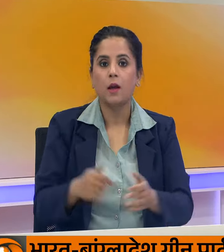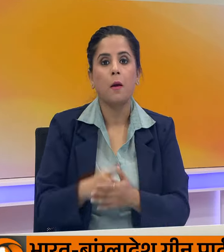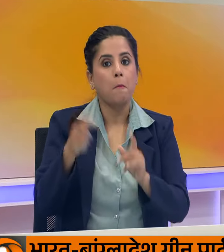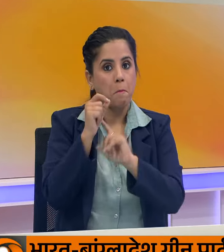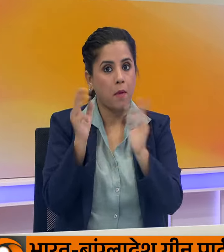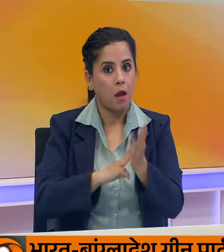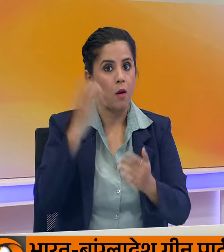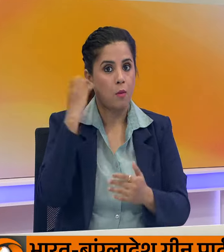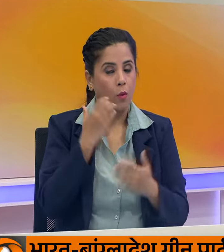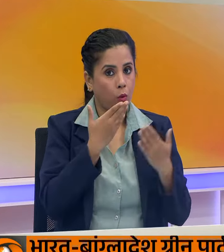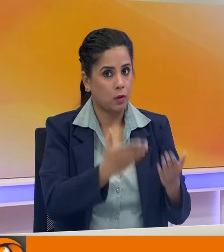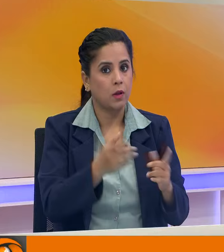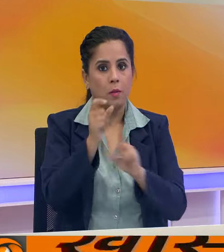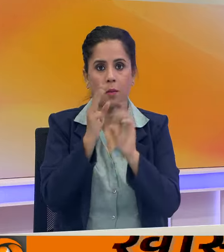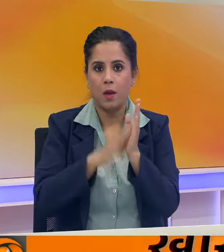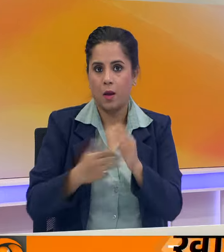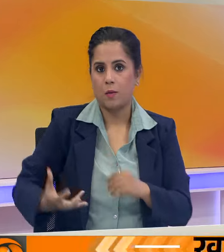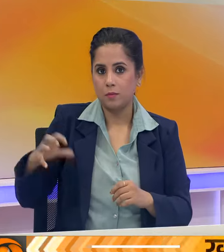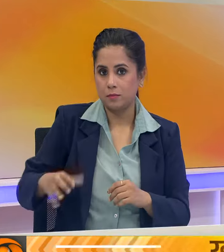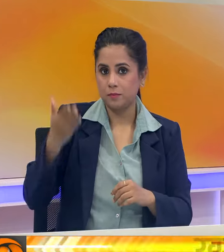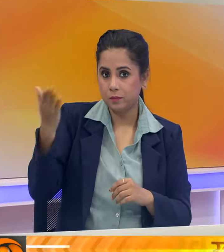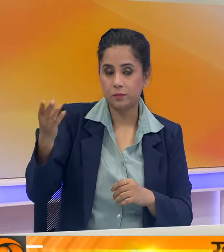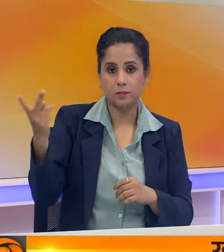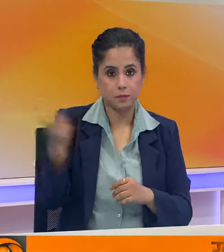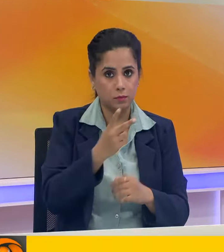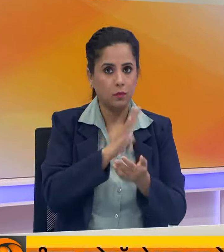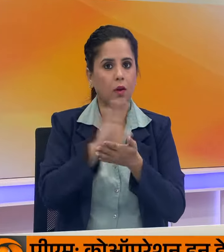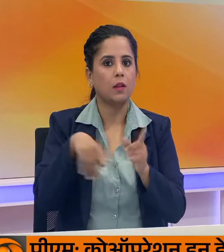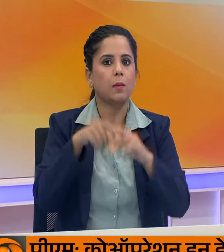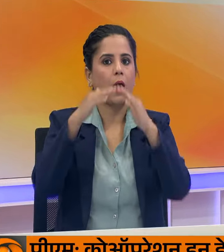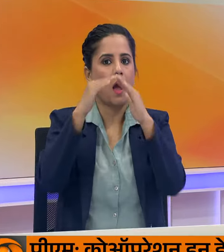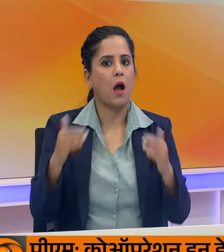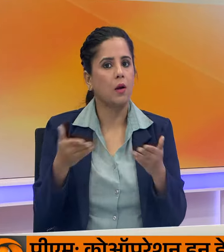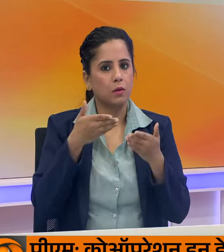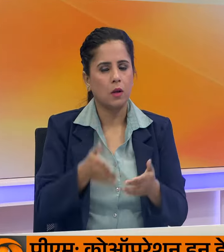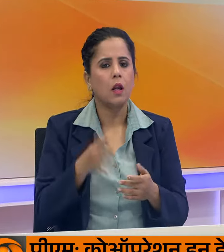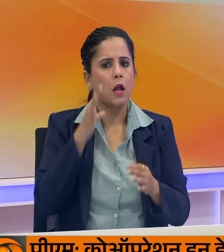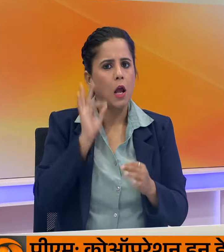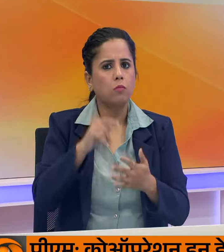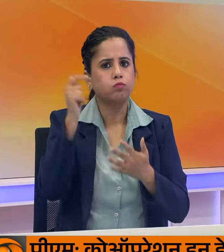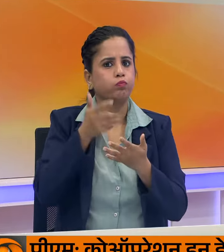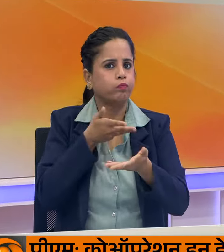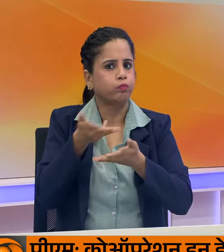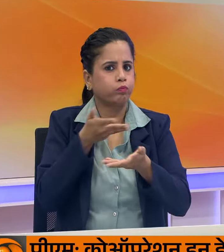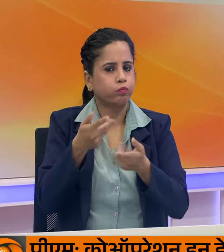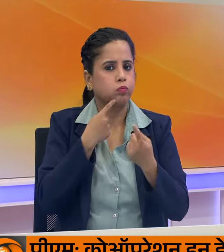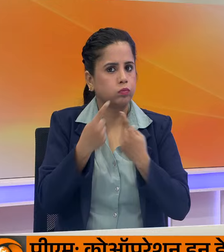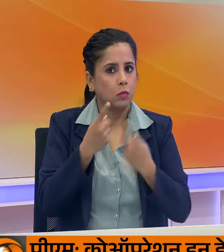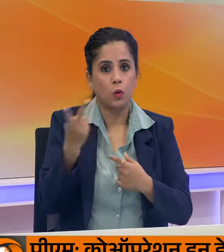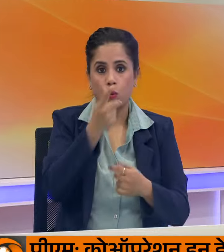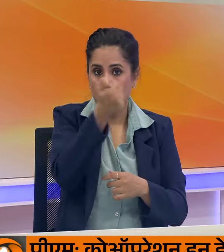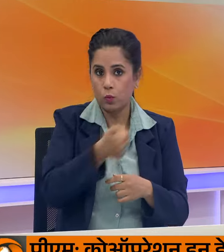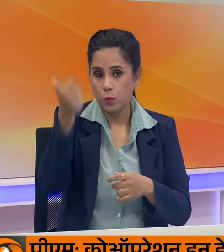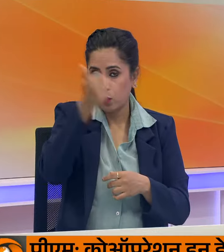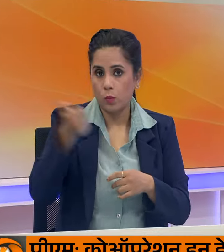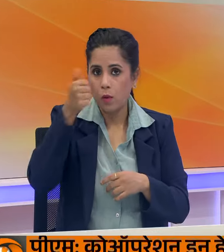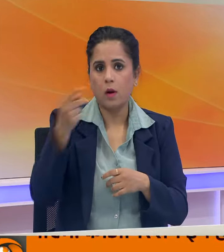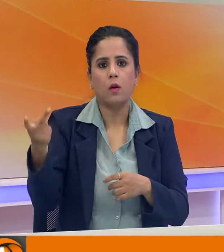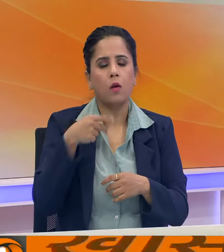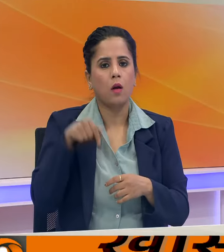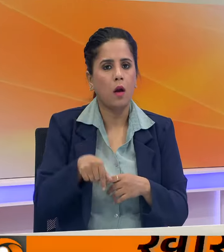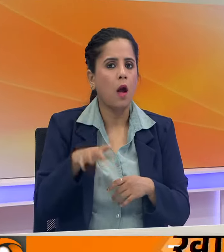प्रधानमंत्री मोदी और प्रधानमंत्री शेख हसीना ने हैदराबाद हाउस में व्यापक चर्चा की और दोनों नेताओं ने हमारे